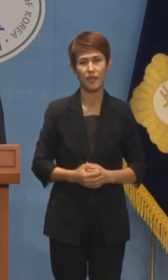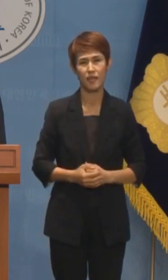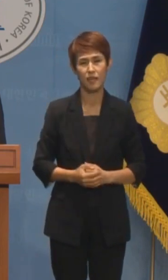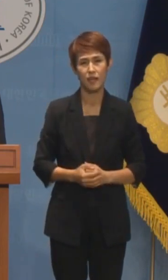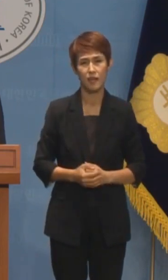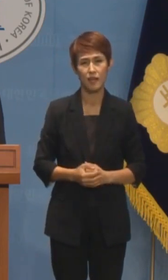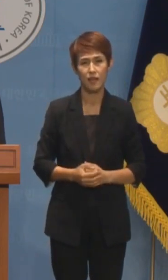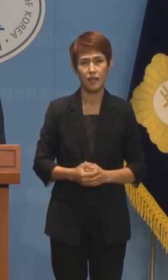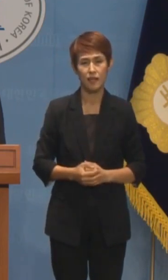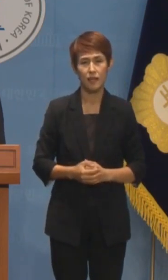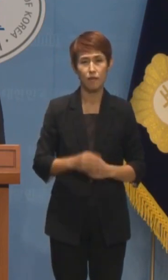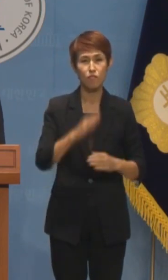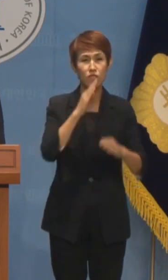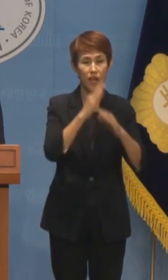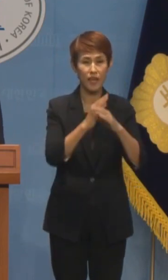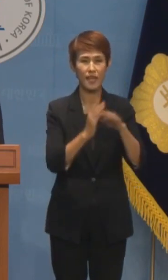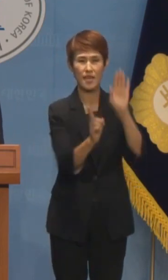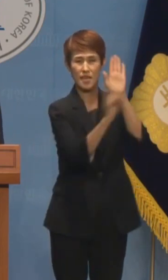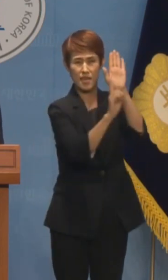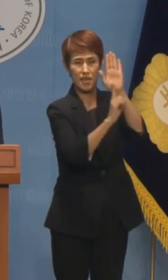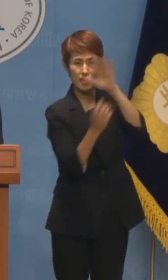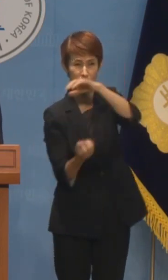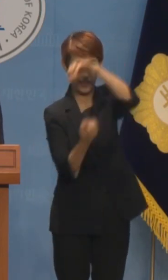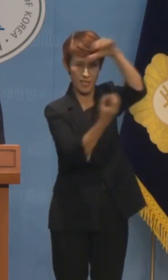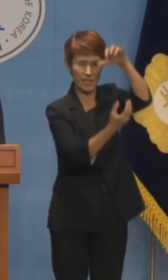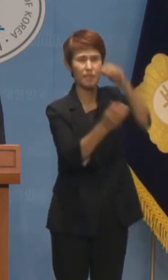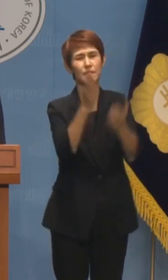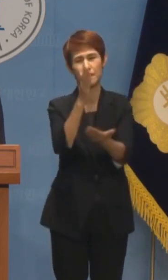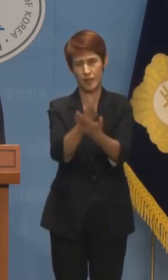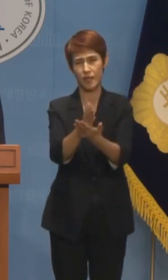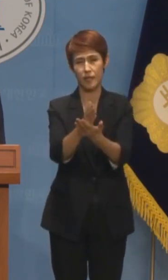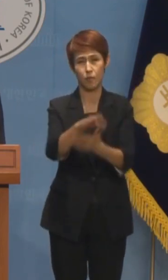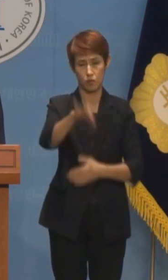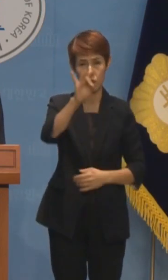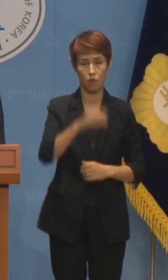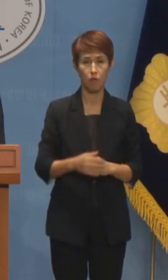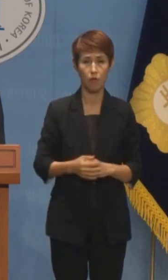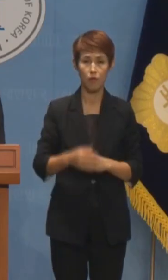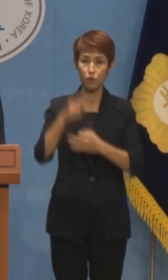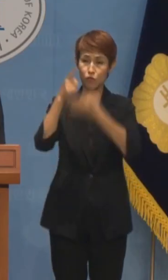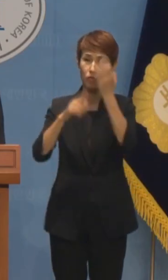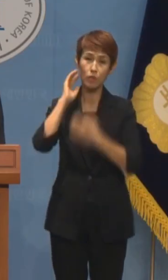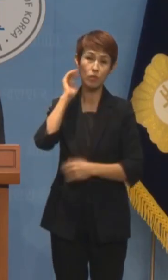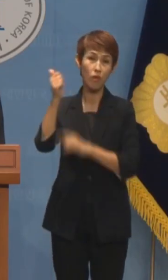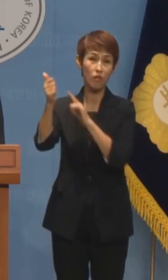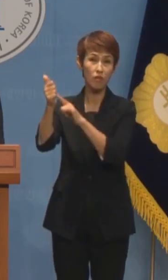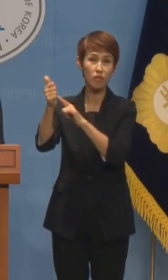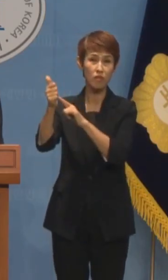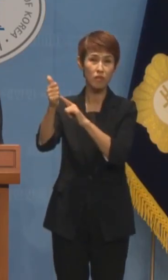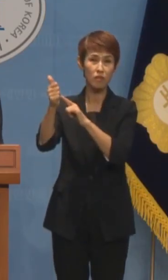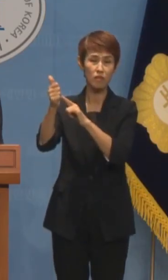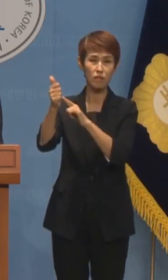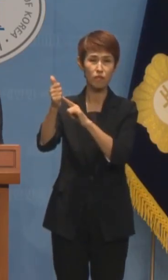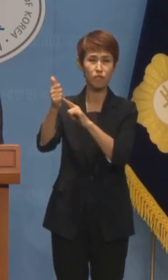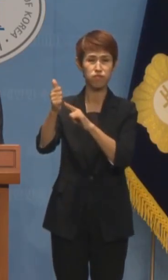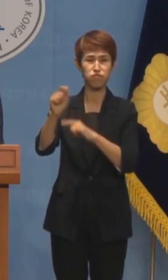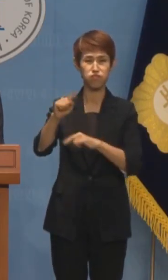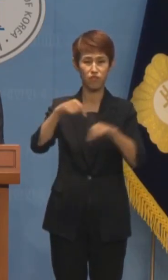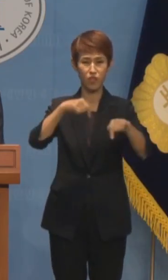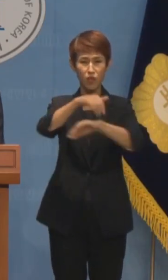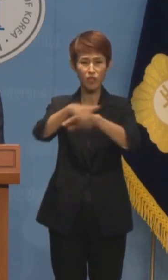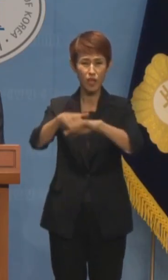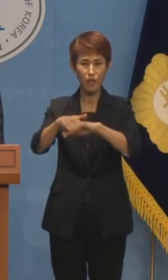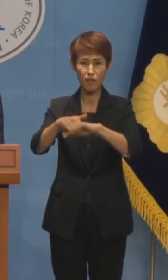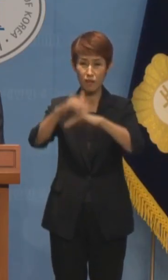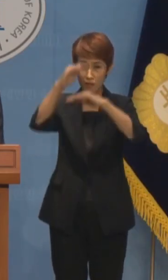그러니 우선 대북 전단 살포부터 중지해야 합니다. 그런데 윤석열 대통령은 무슨 독트린 같지도 않은 8.15